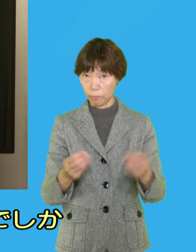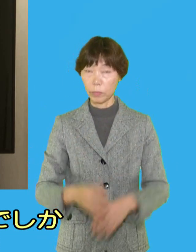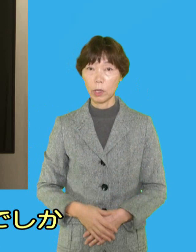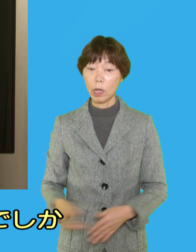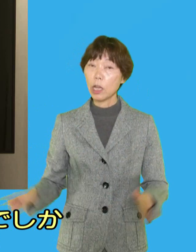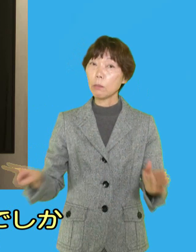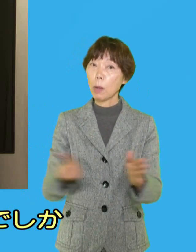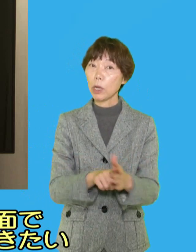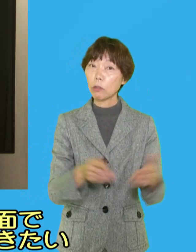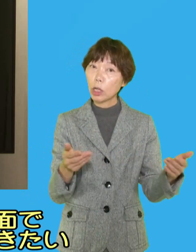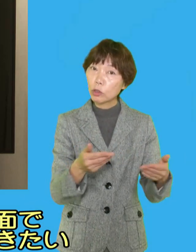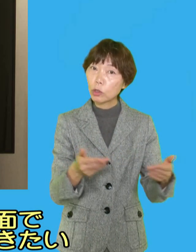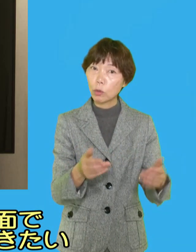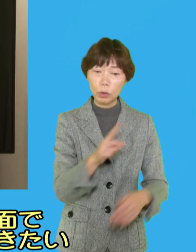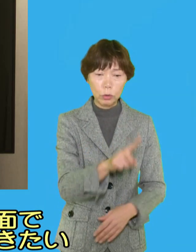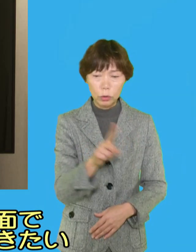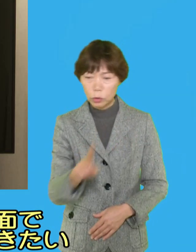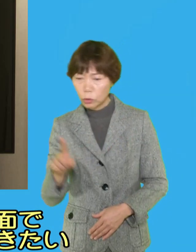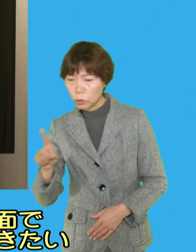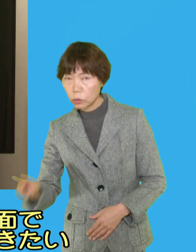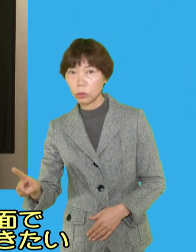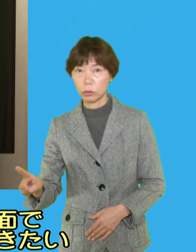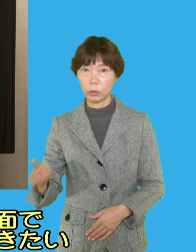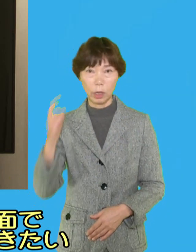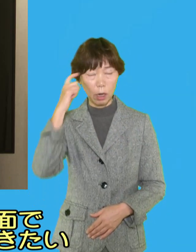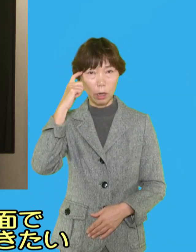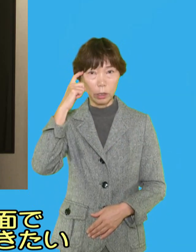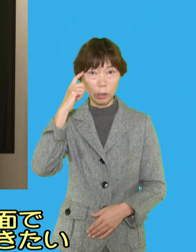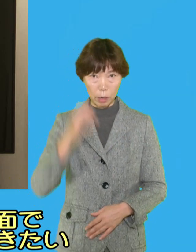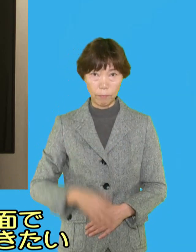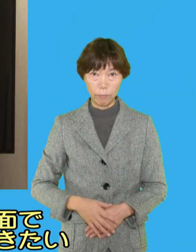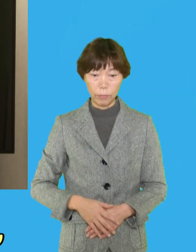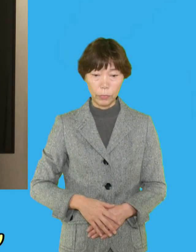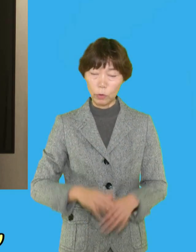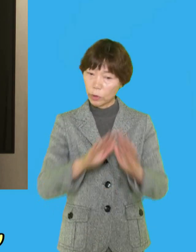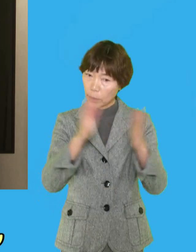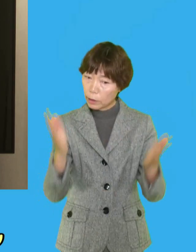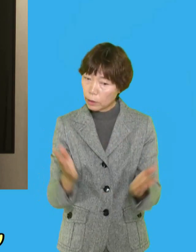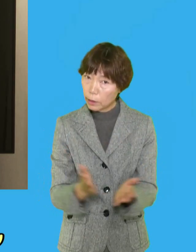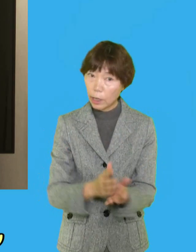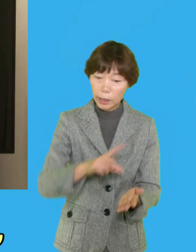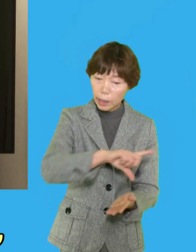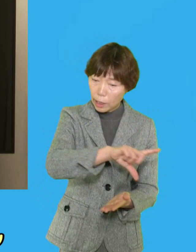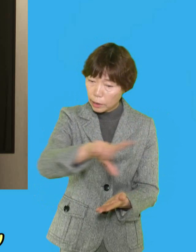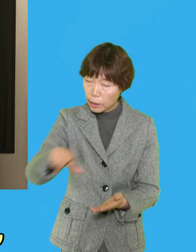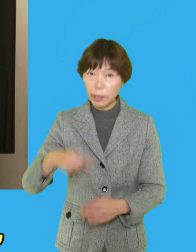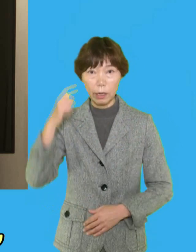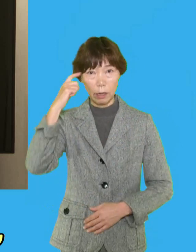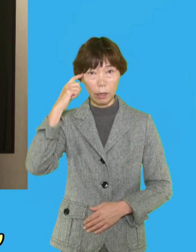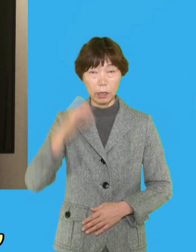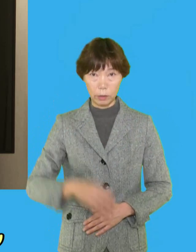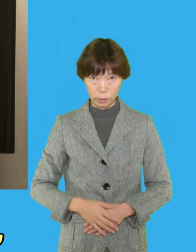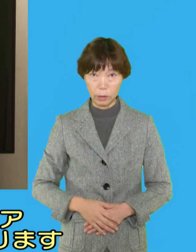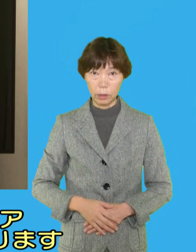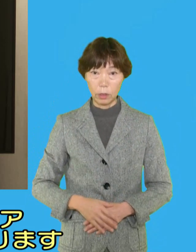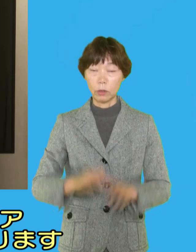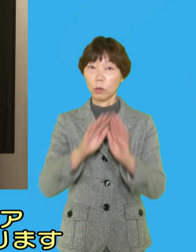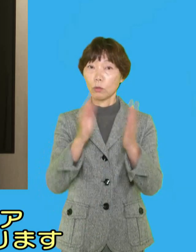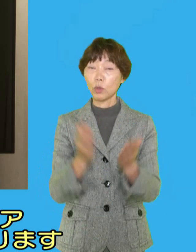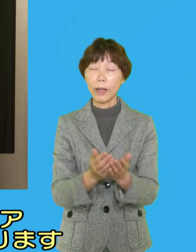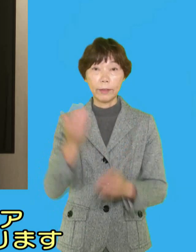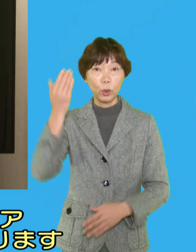でしか考えられていなかったその堺の政策というものを、まあ、面でエリアとして考えていきたいと、その一端として、まあ、グランドデザインその中